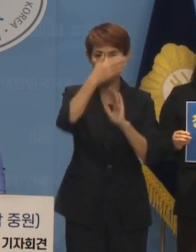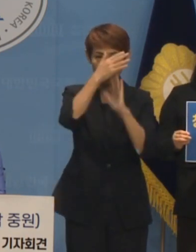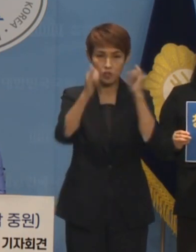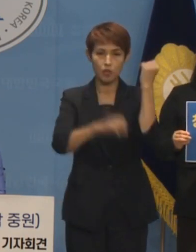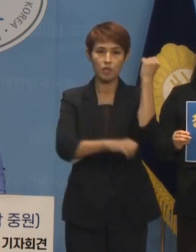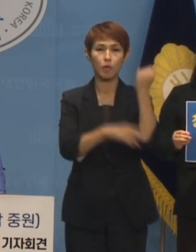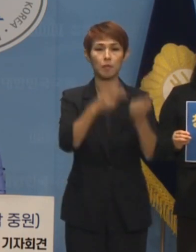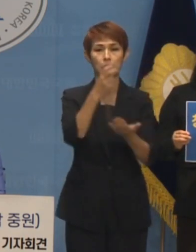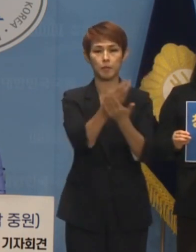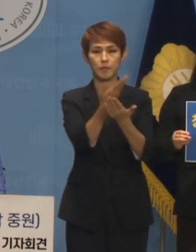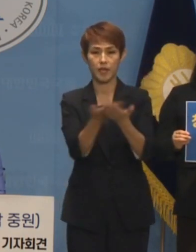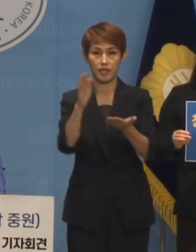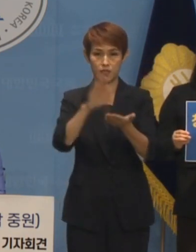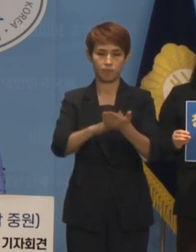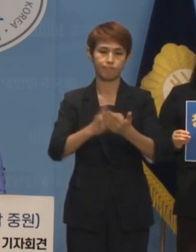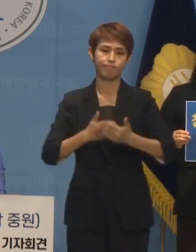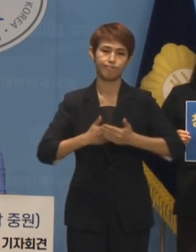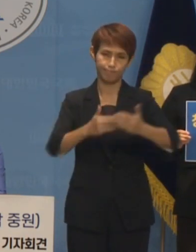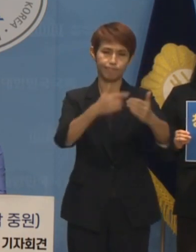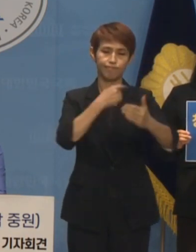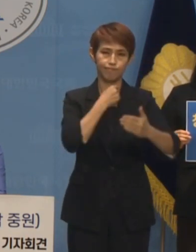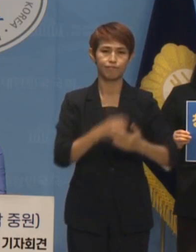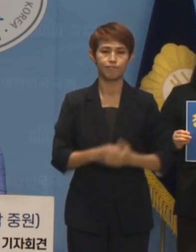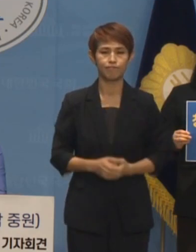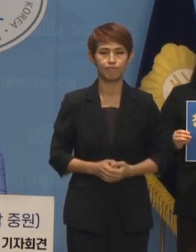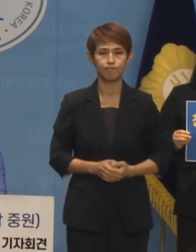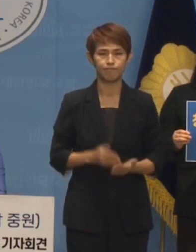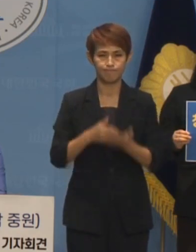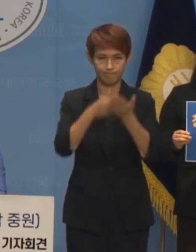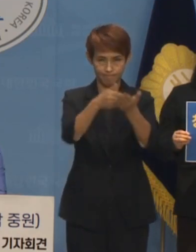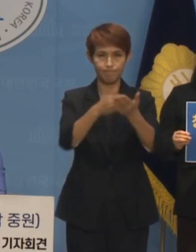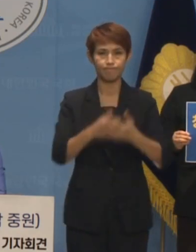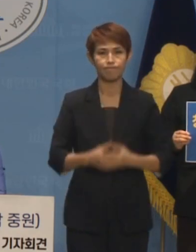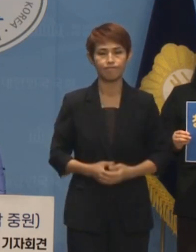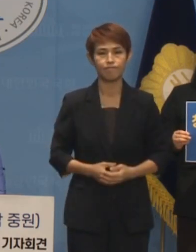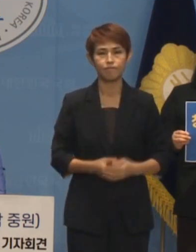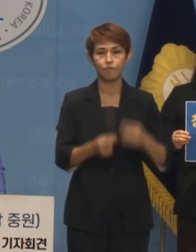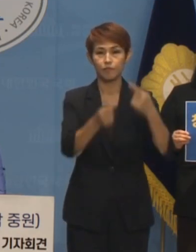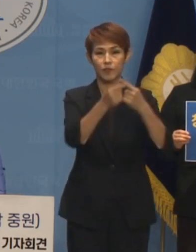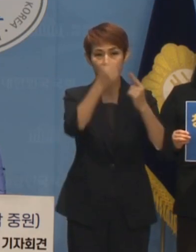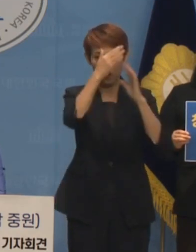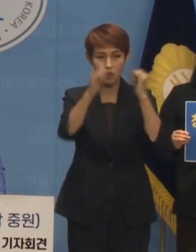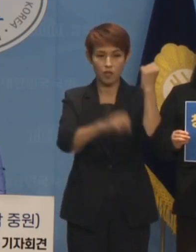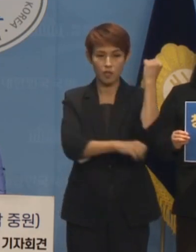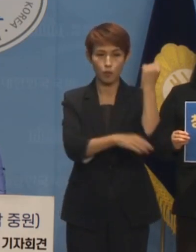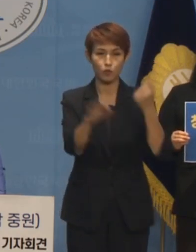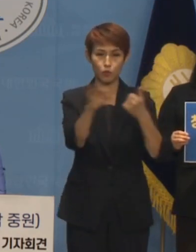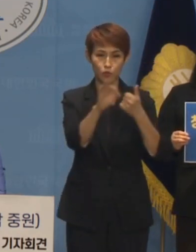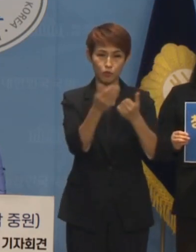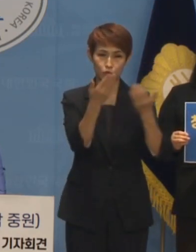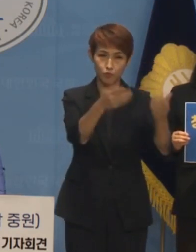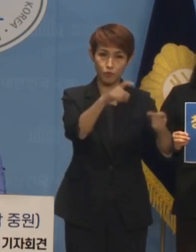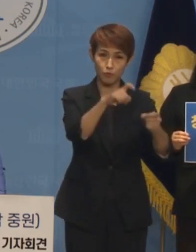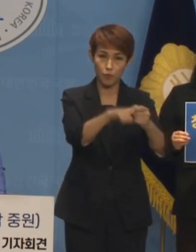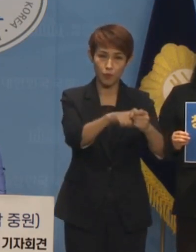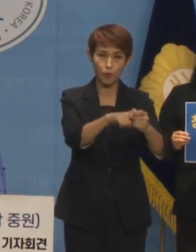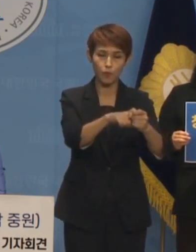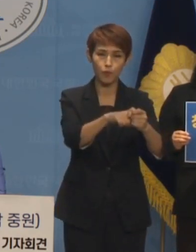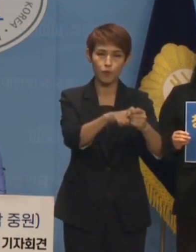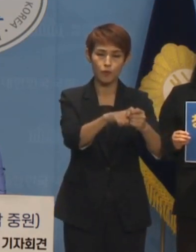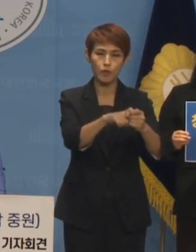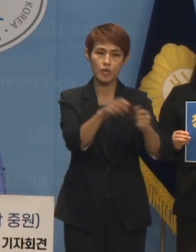기본법 개정안을 발의하고자 합니다. 먼저 청년 기본소득을 보장하기 위해 지원